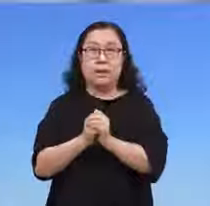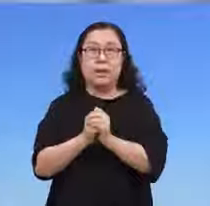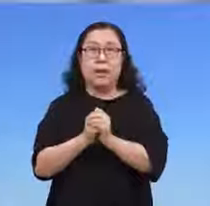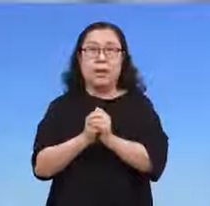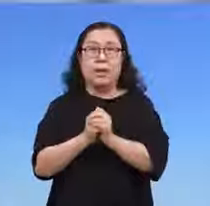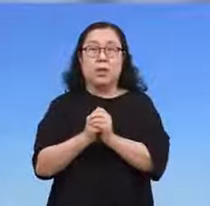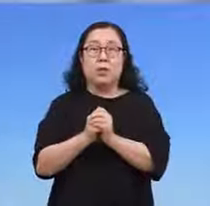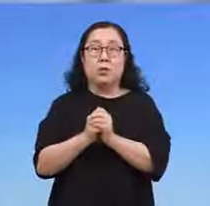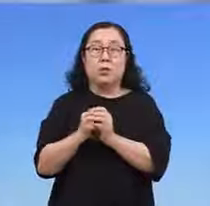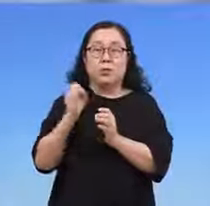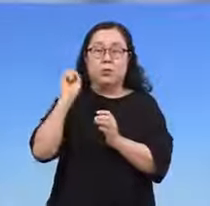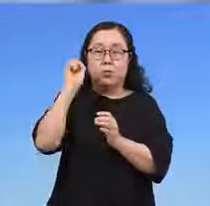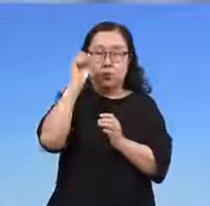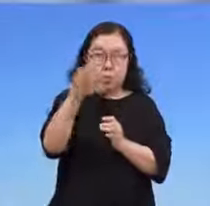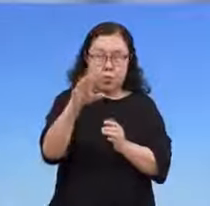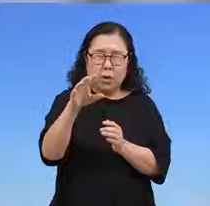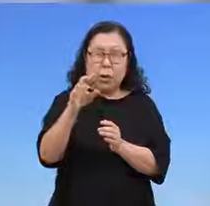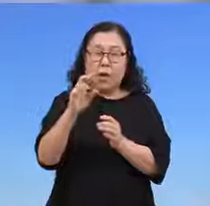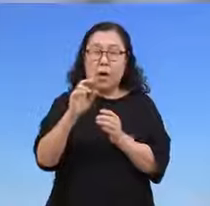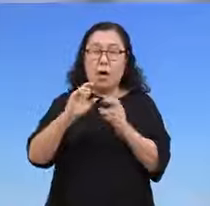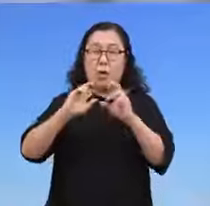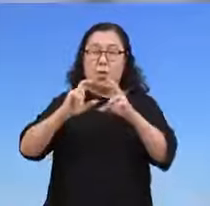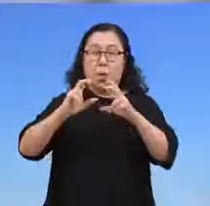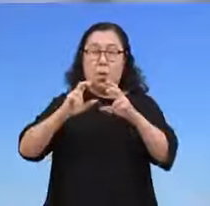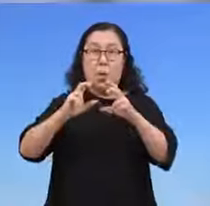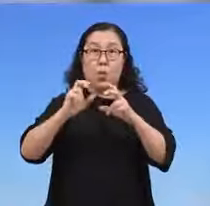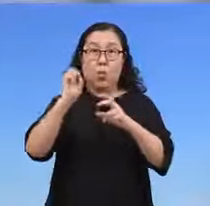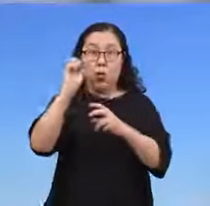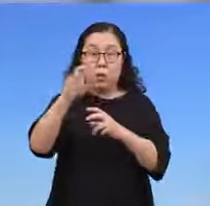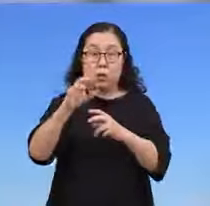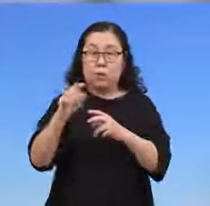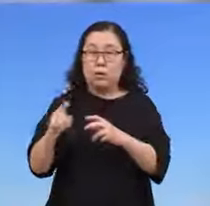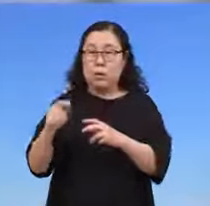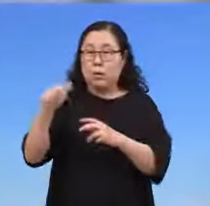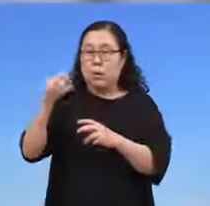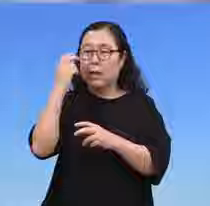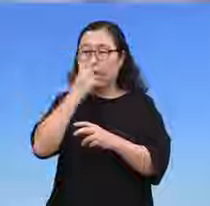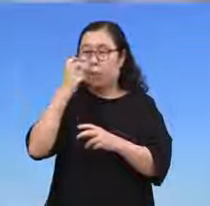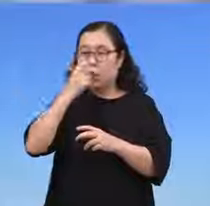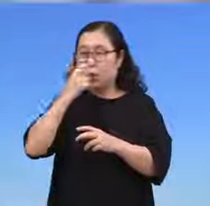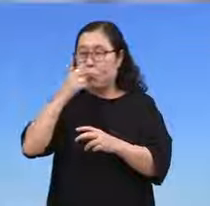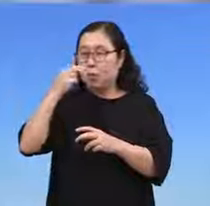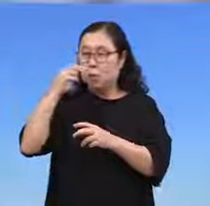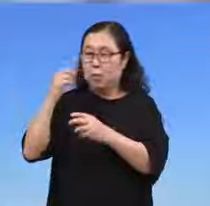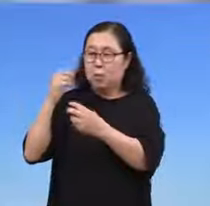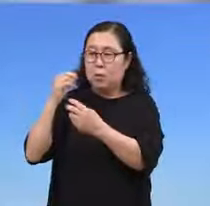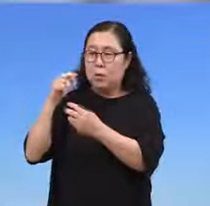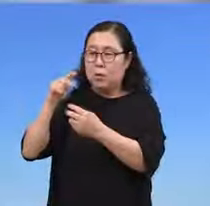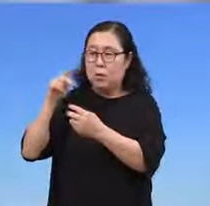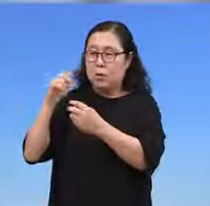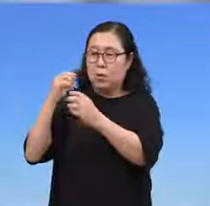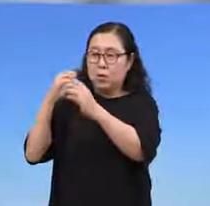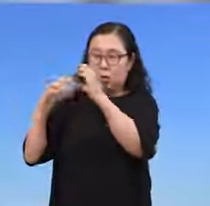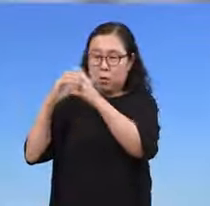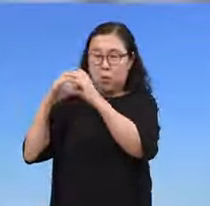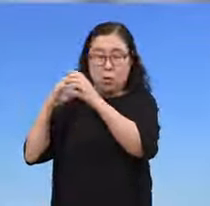상대방 투수가 공 하나 던지고 나면 또 감독을 쳐다보고 코치를 쳐다보고,